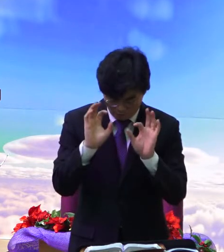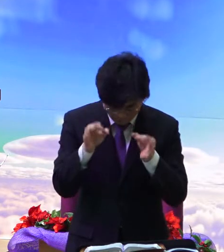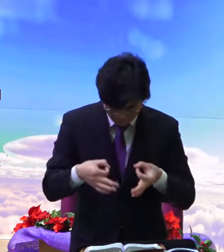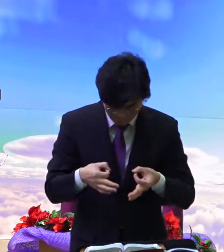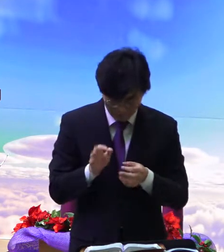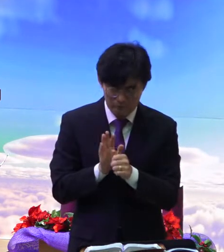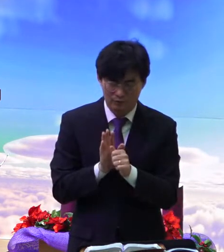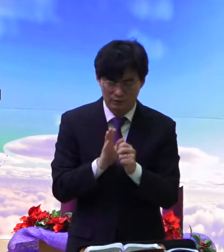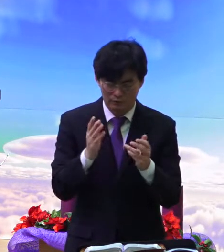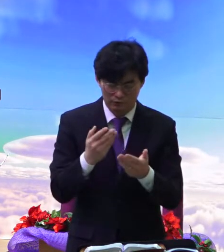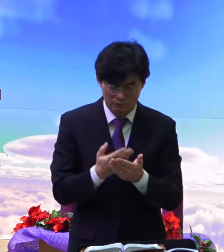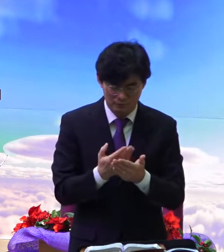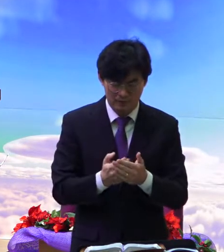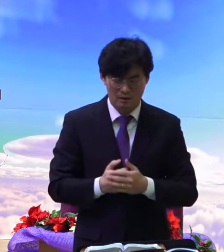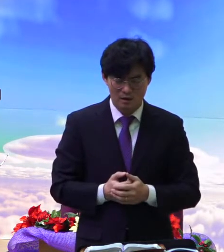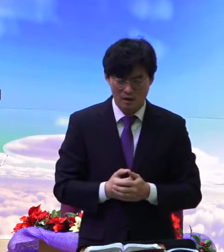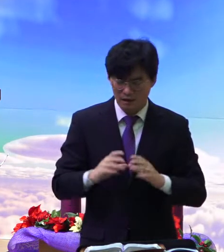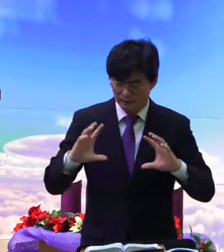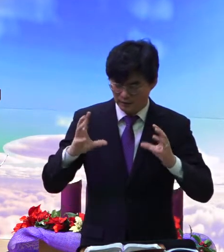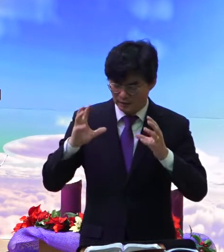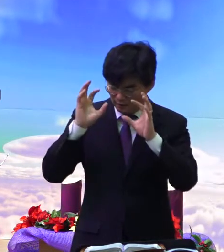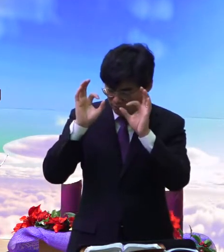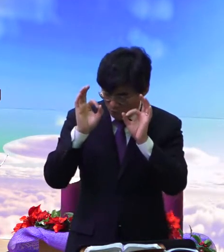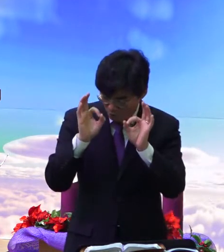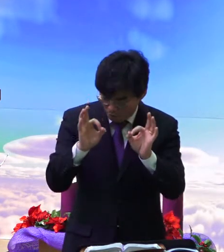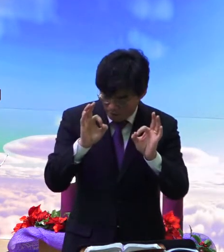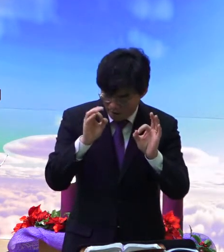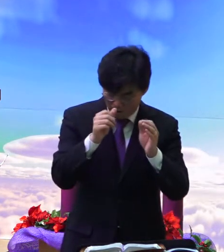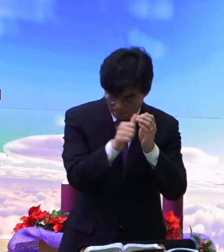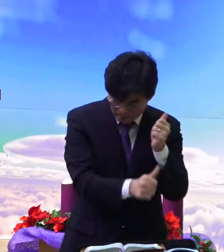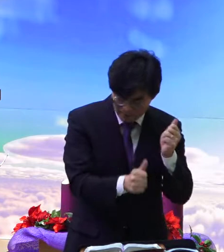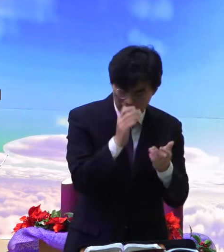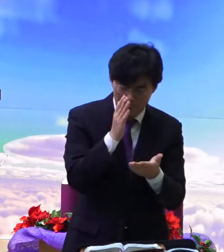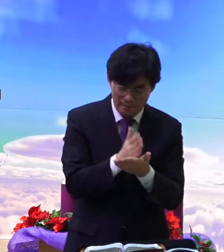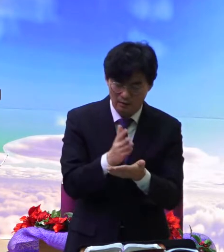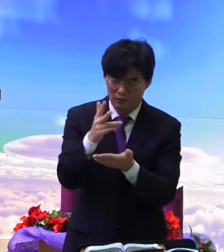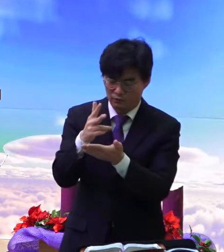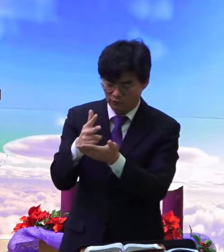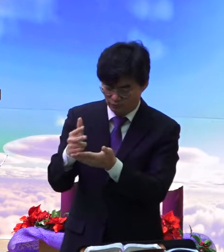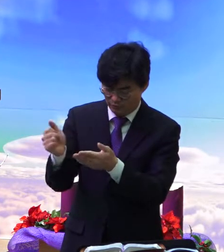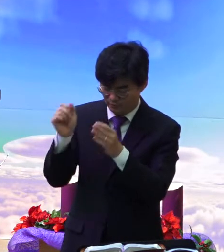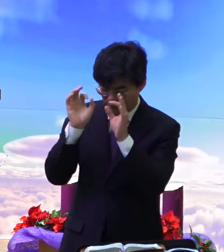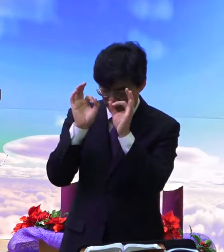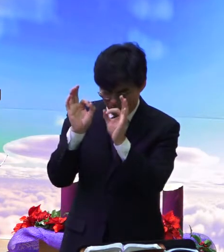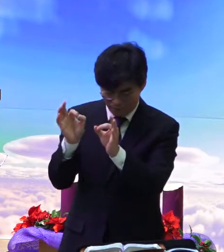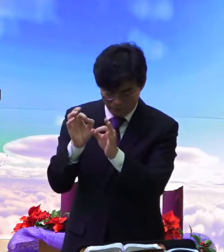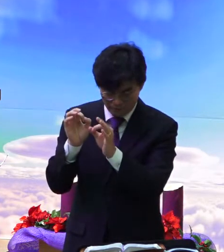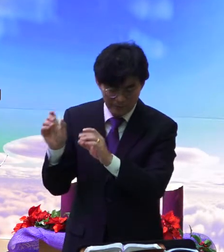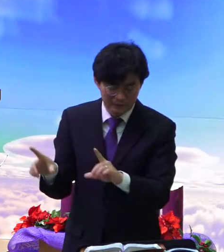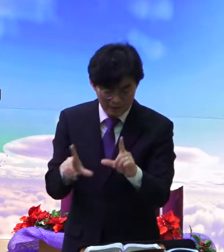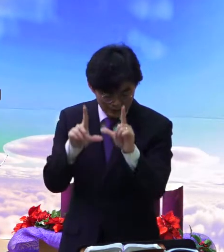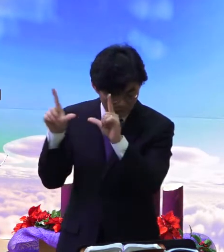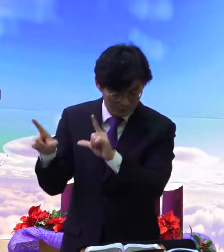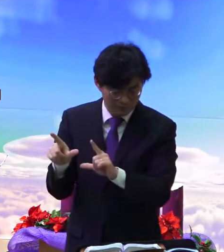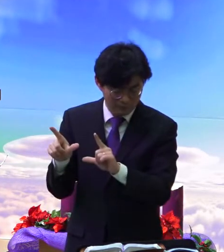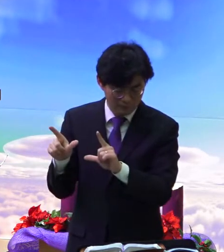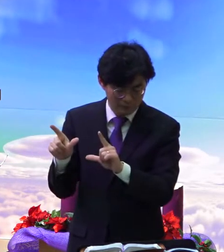다가오는 새해에는 세상을 바라보는 눈보다 주님을 바라보며 살아가는 영성의 눈을